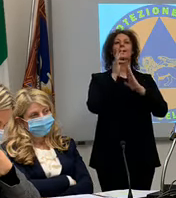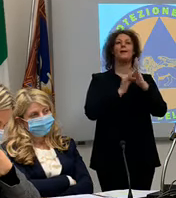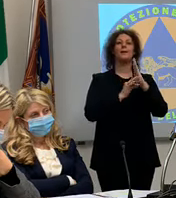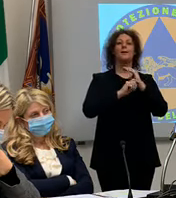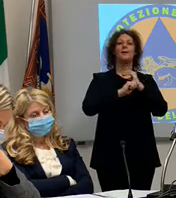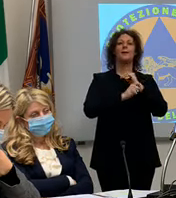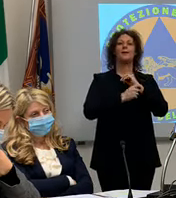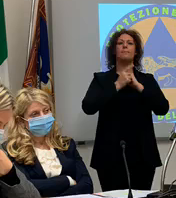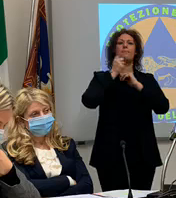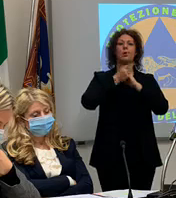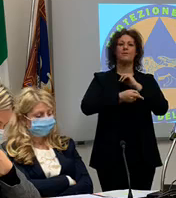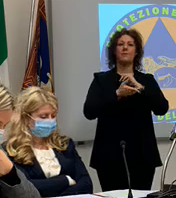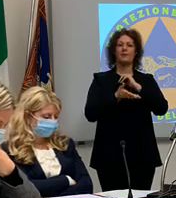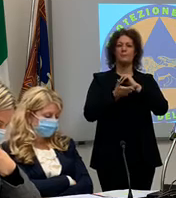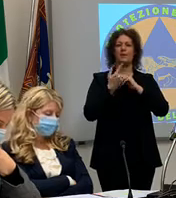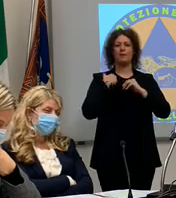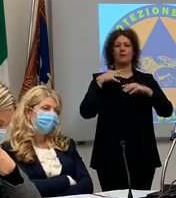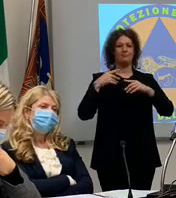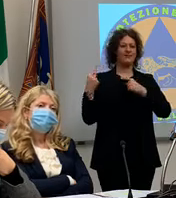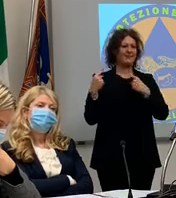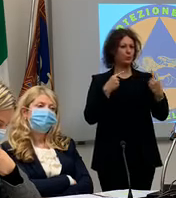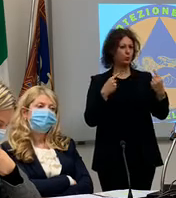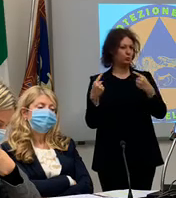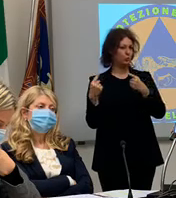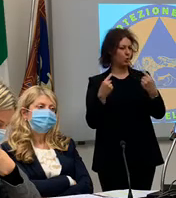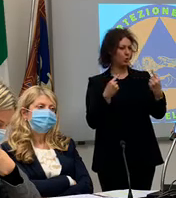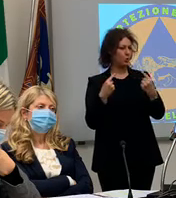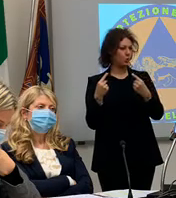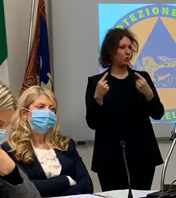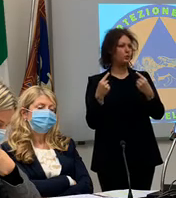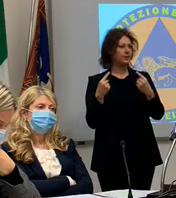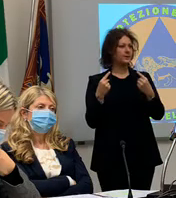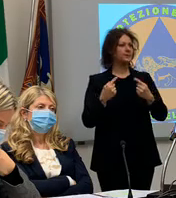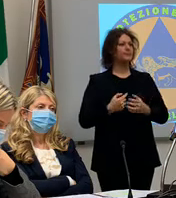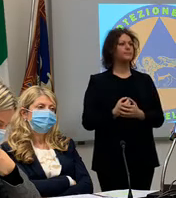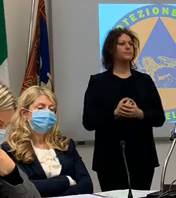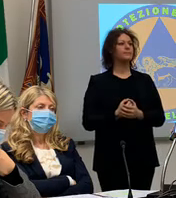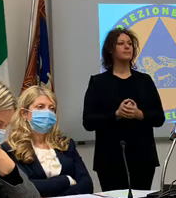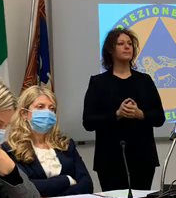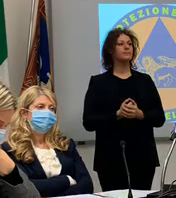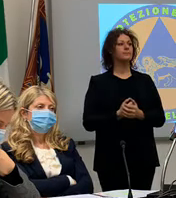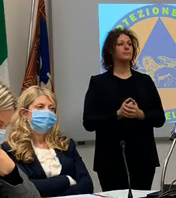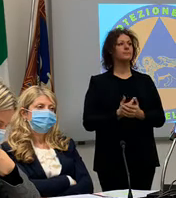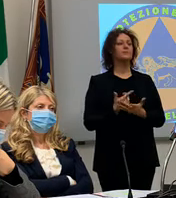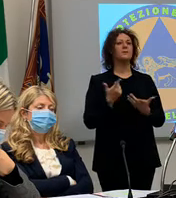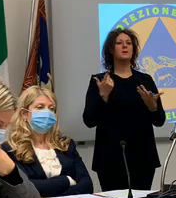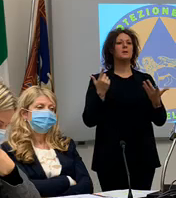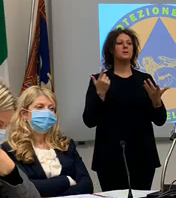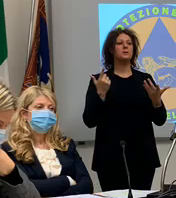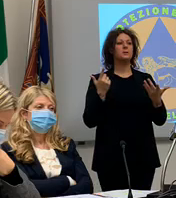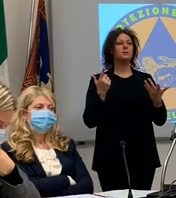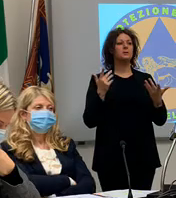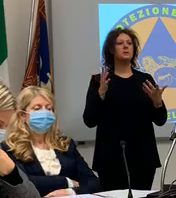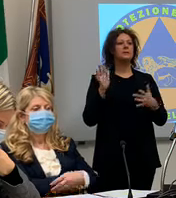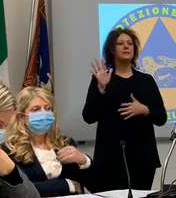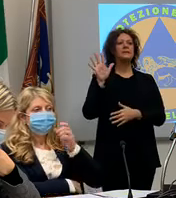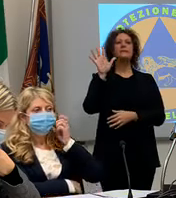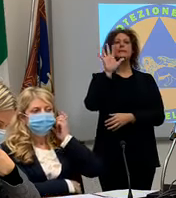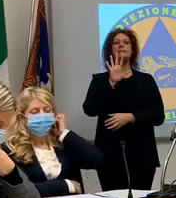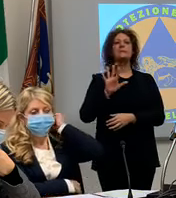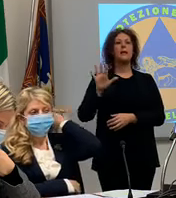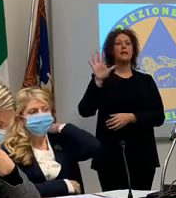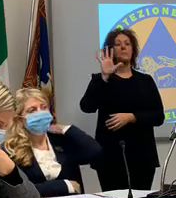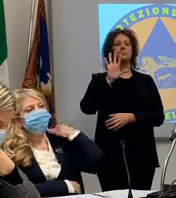che sono in discussione da più parti L'opposizione le contesta un atteggiamento di inerzia e